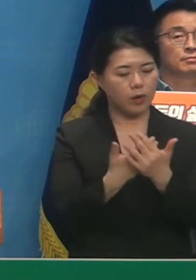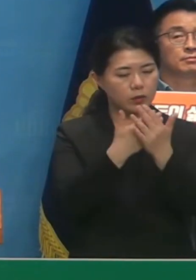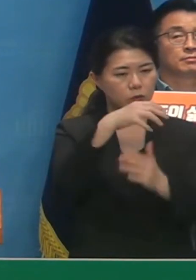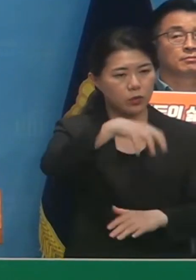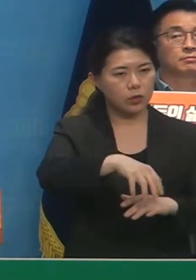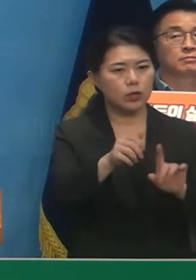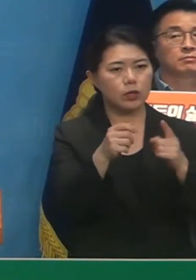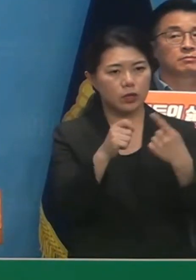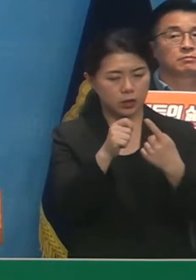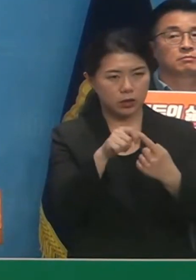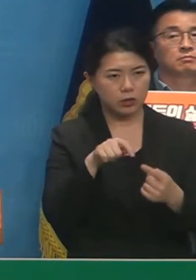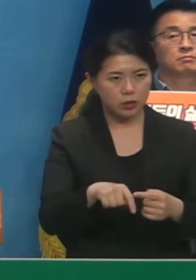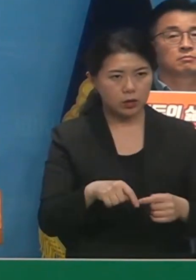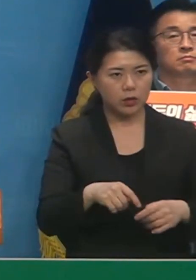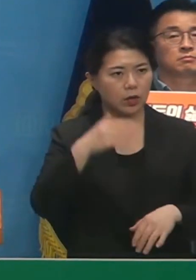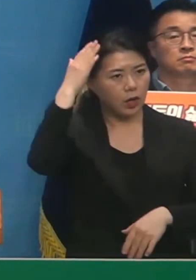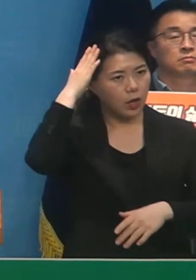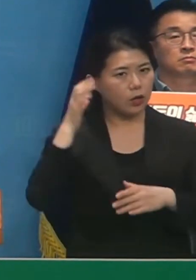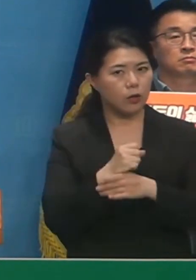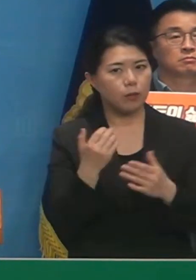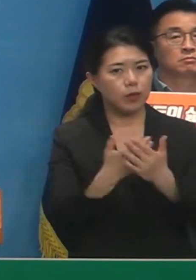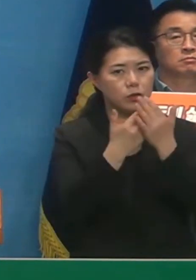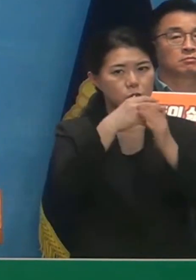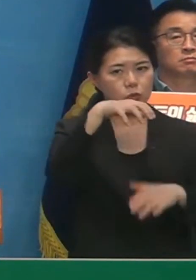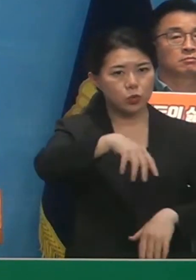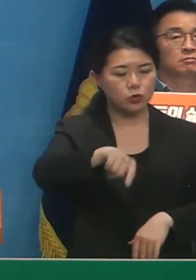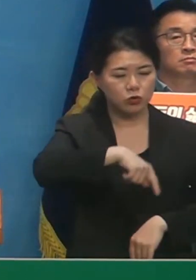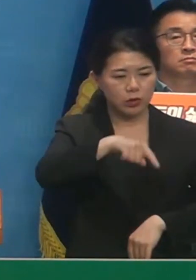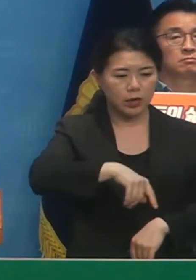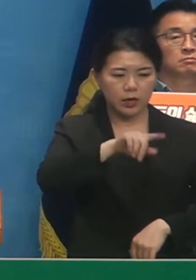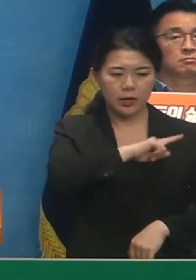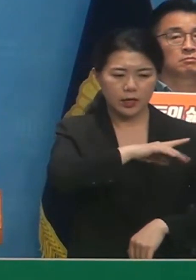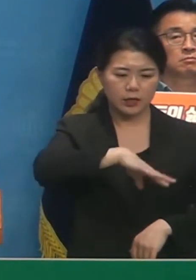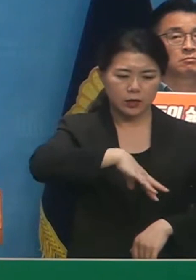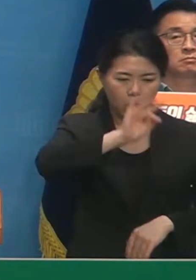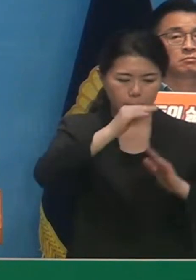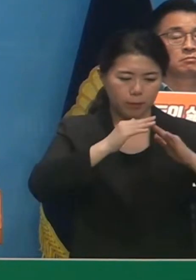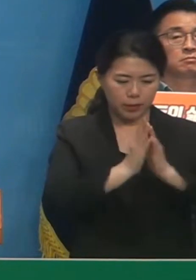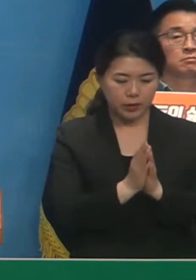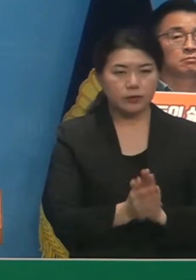대한민국 석탄화력 발전소 중 최초로 폐지됩니다.